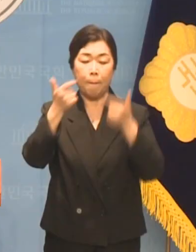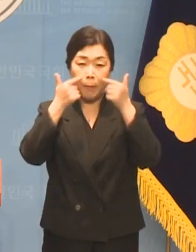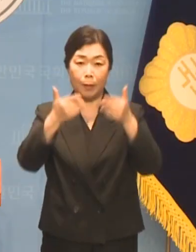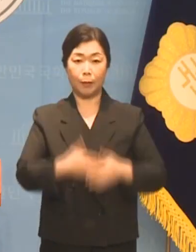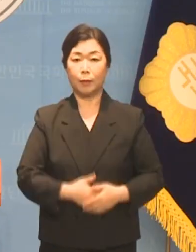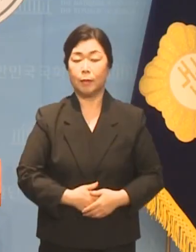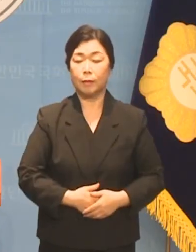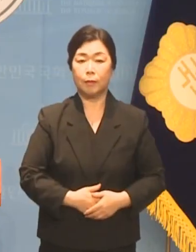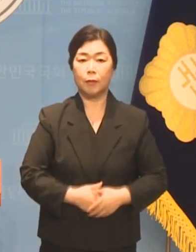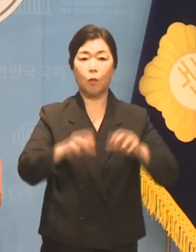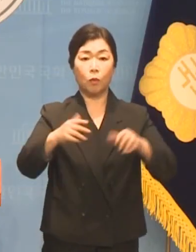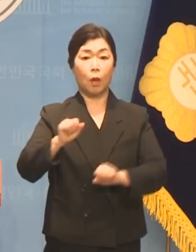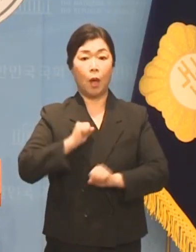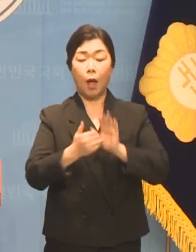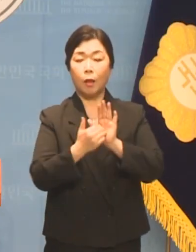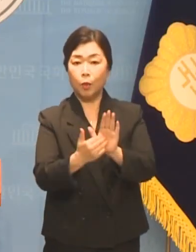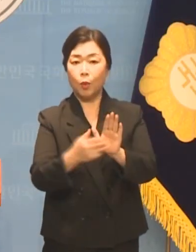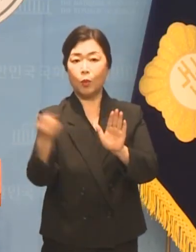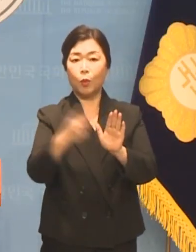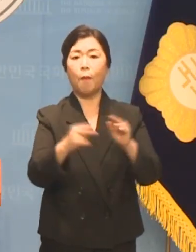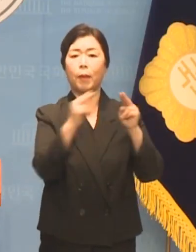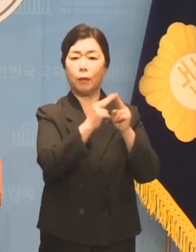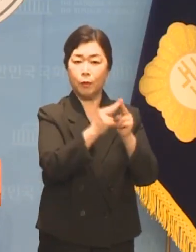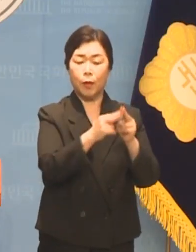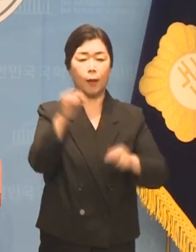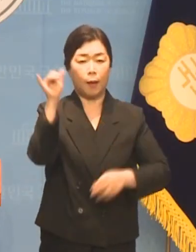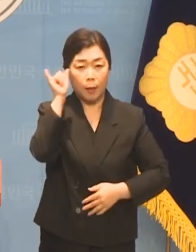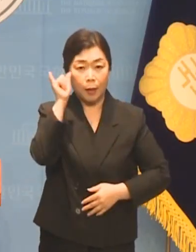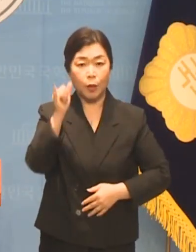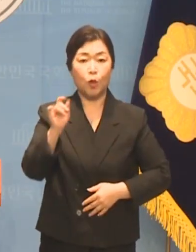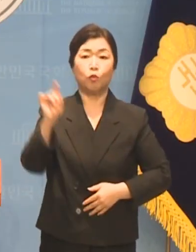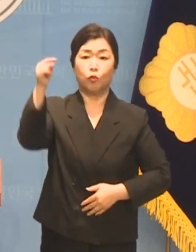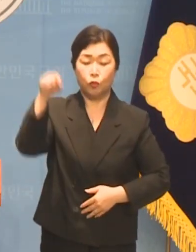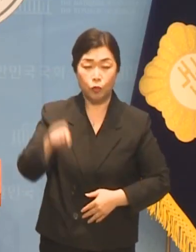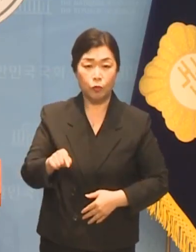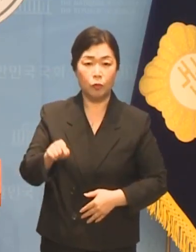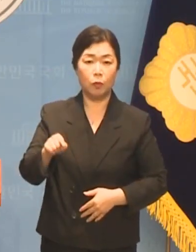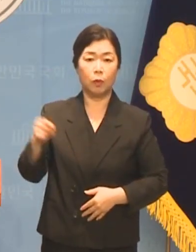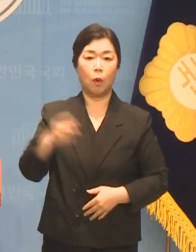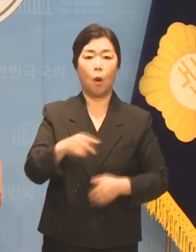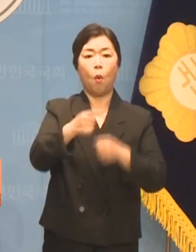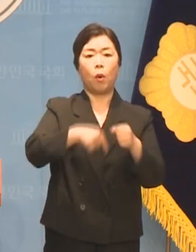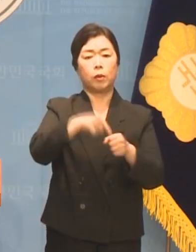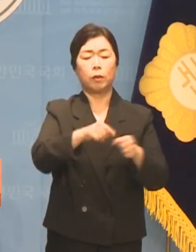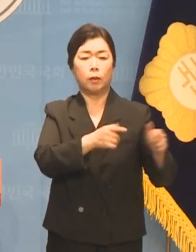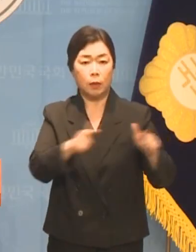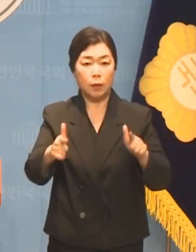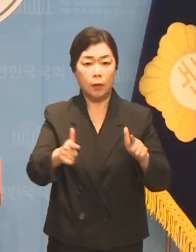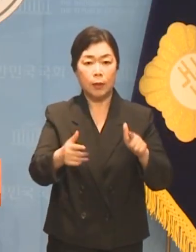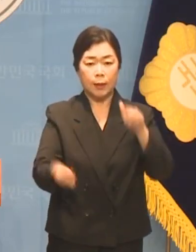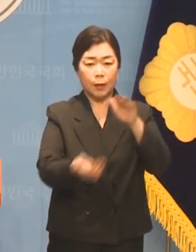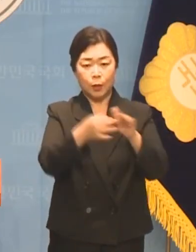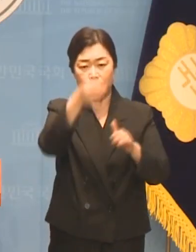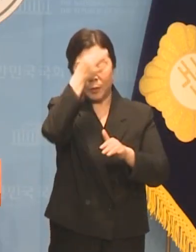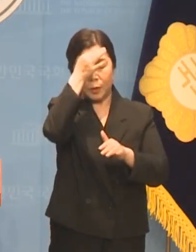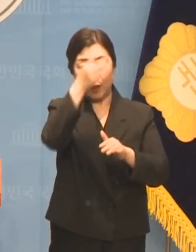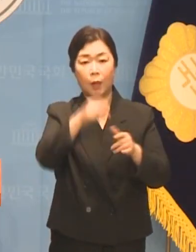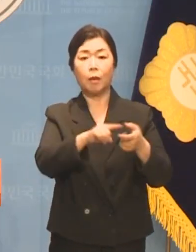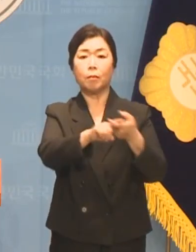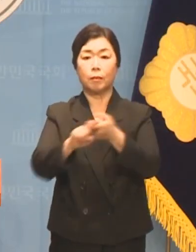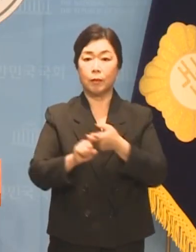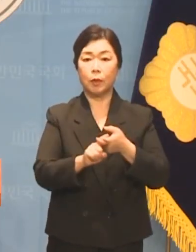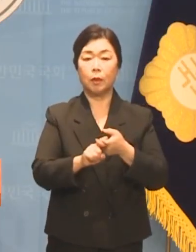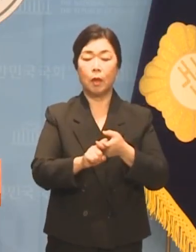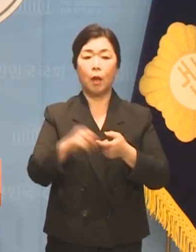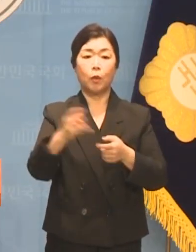굳건한 안보를 넘어서 반도체, AI, 우주, 원전 등 첨단 기술 동맹,